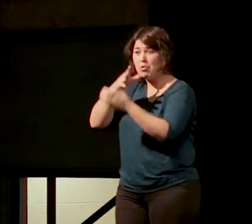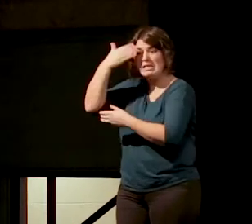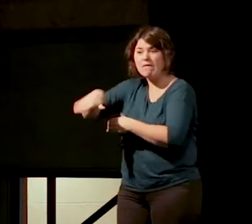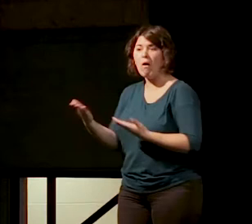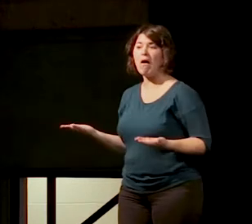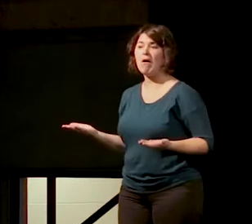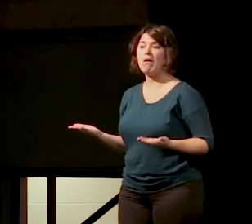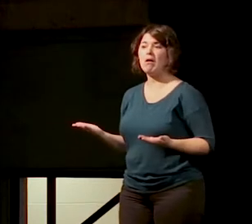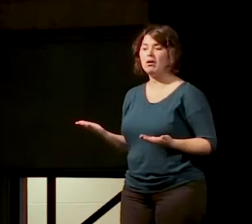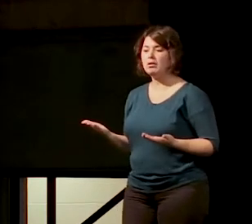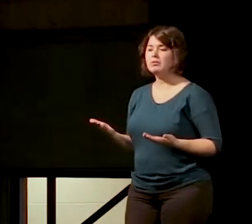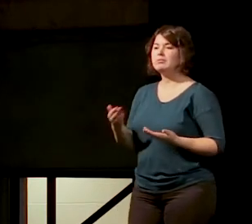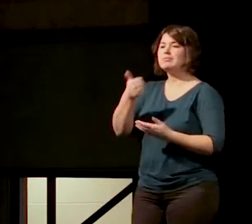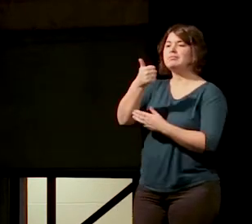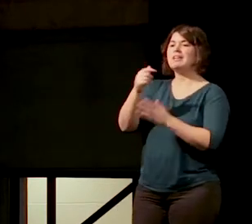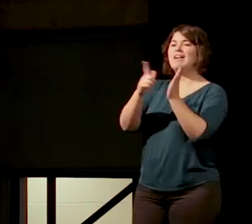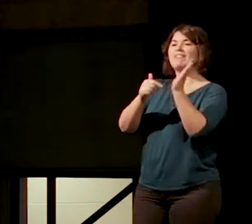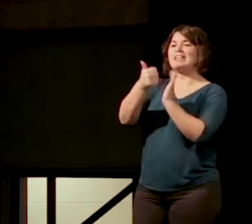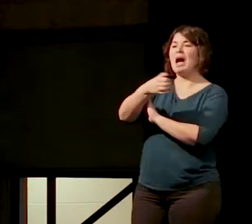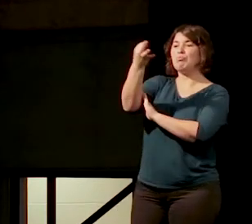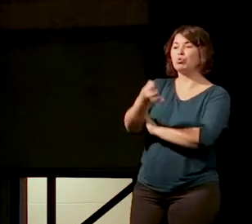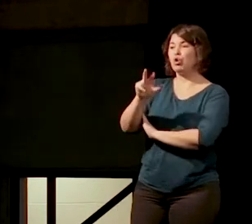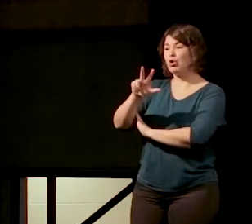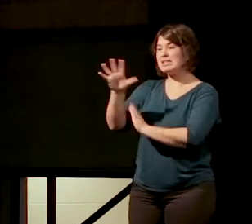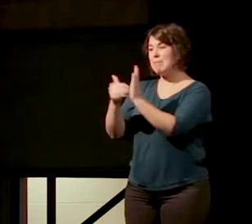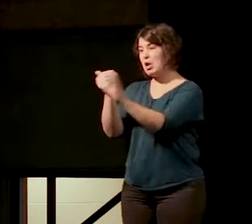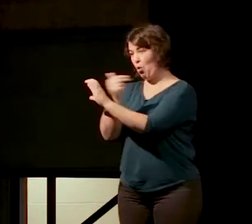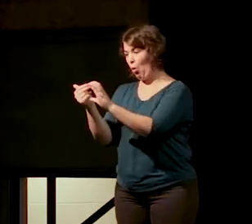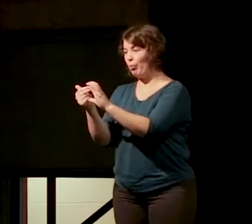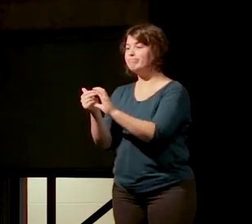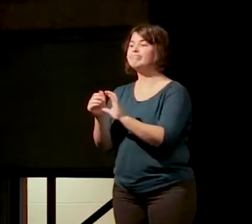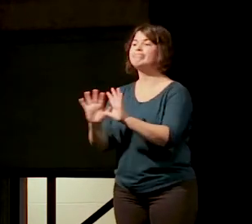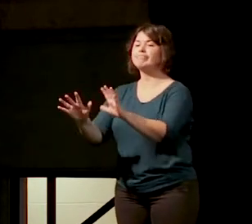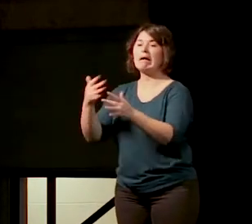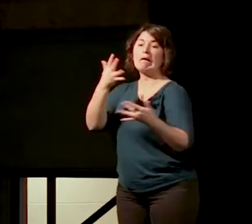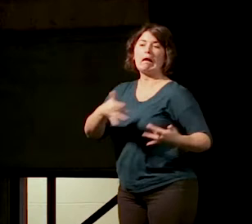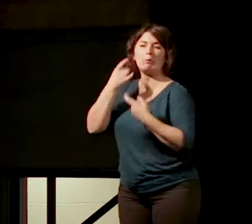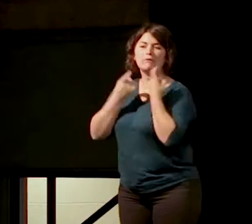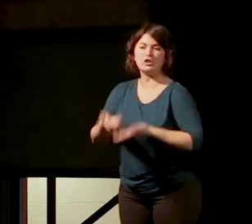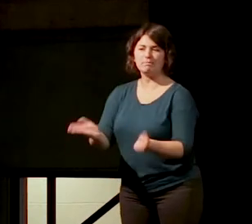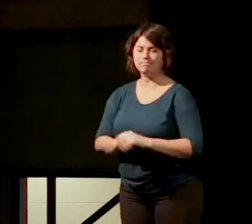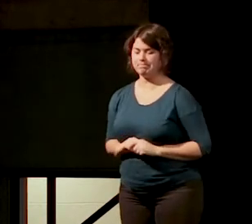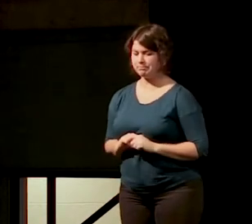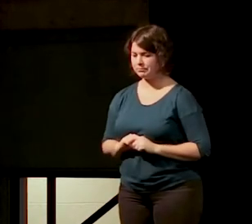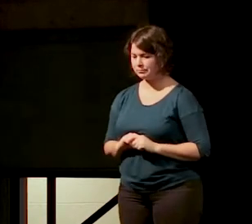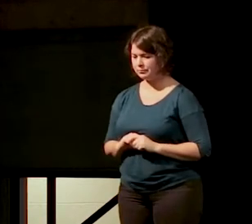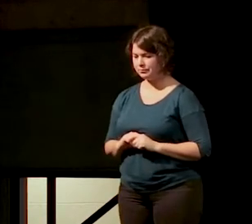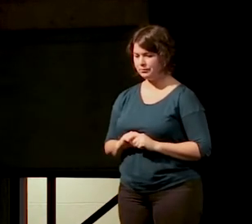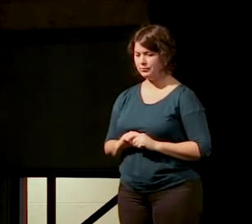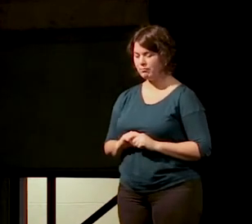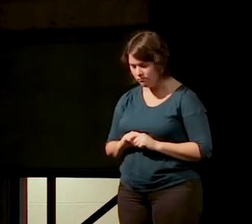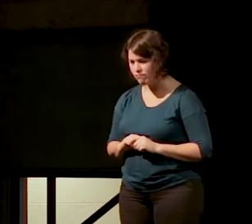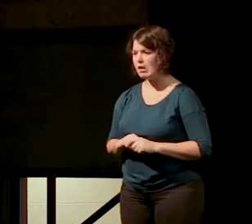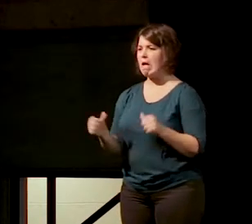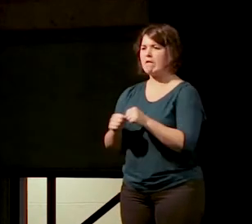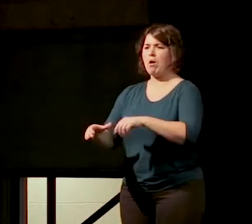où le pourcent de fiscalité est de 35 000 euros. Je vous laisse à vos calculs. Alors nous nous sommes retroussés